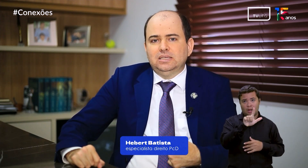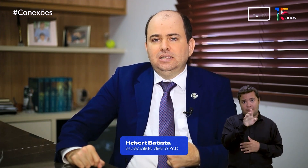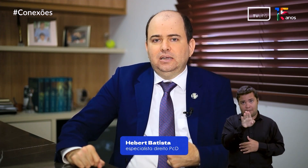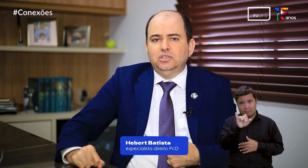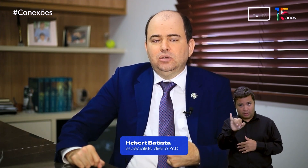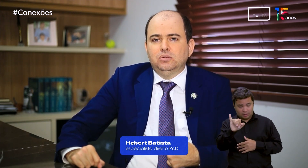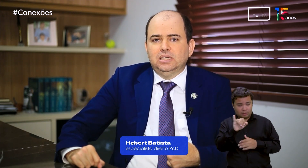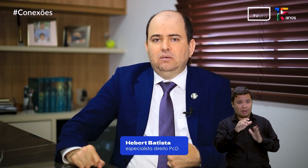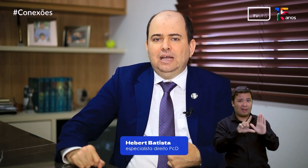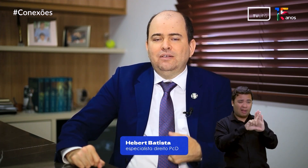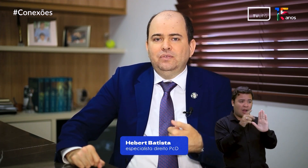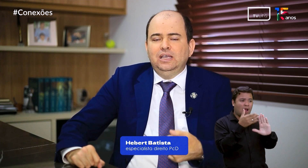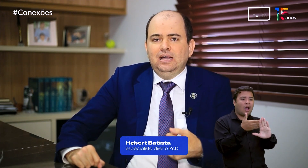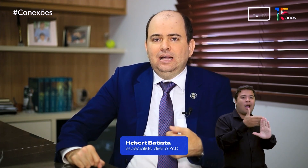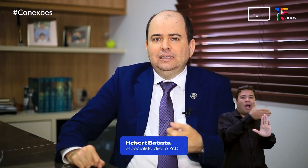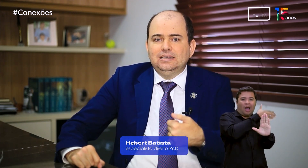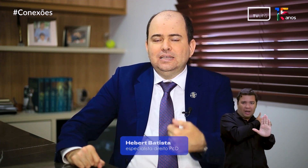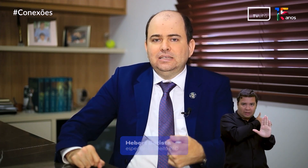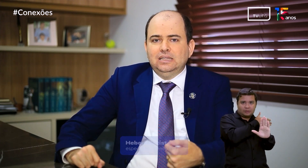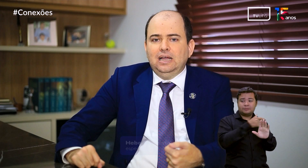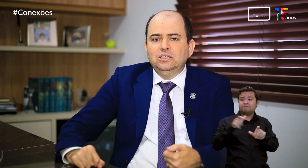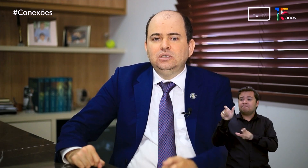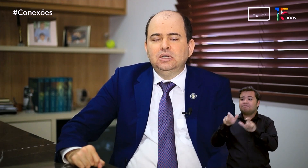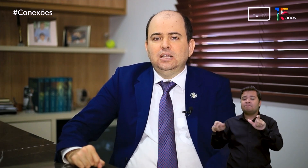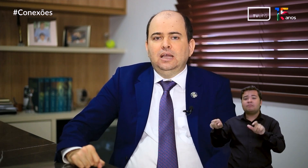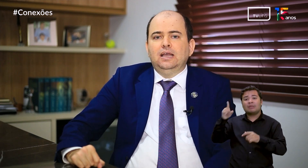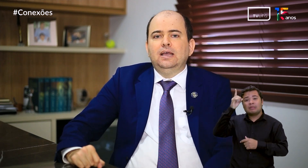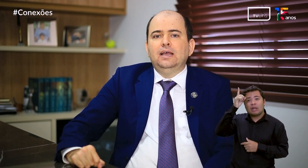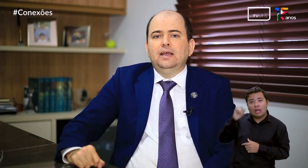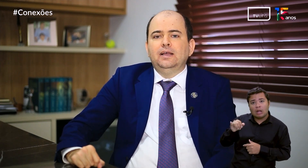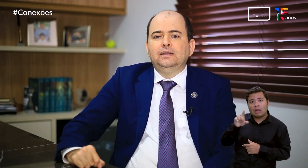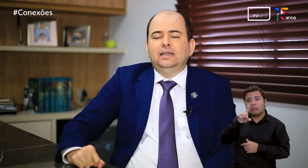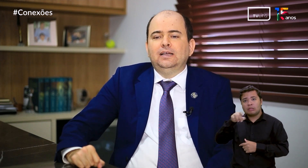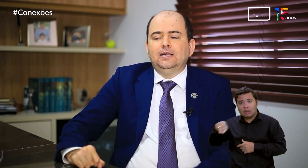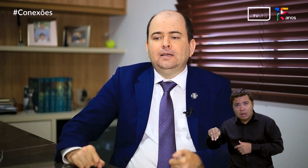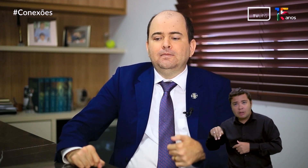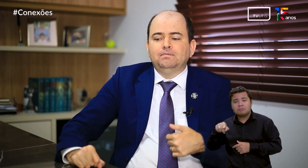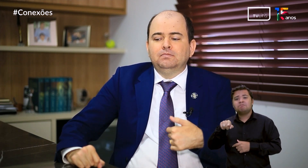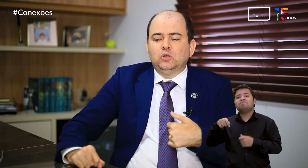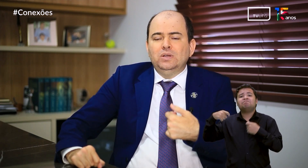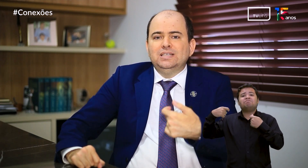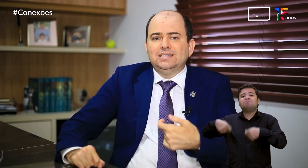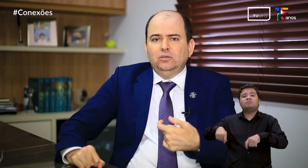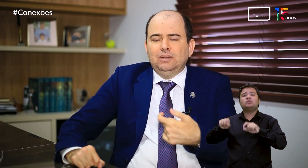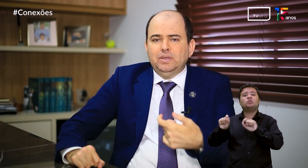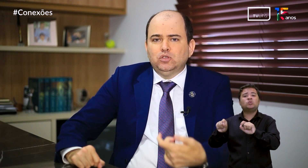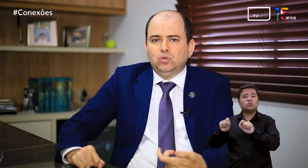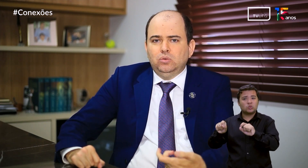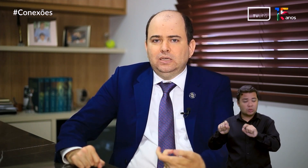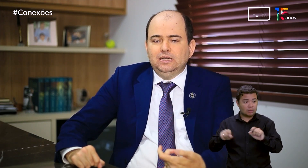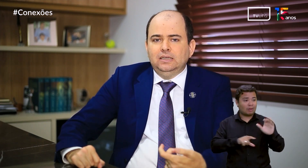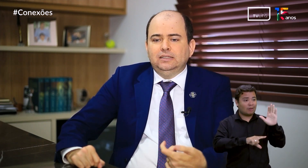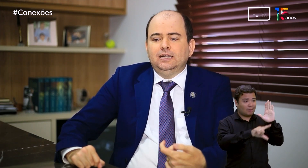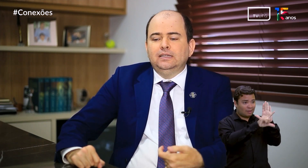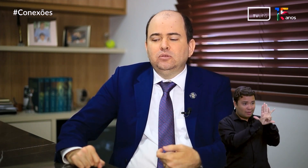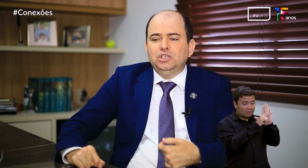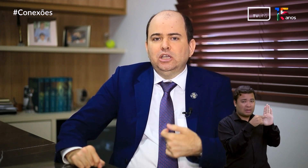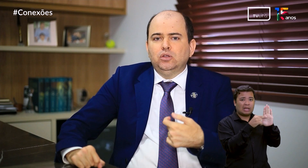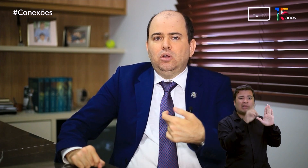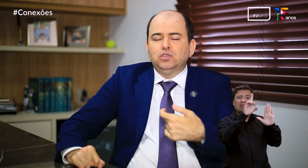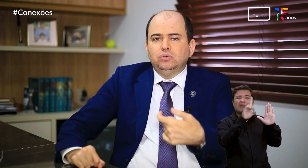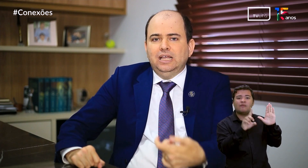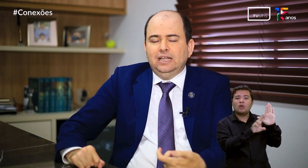Lei Brasileira de Inclusão, havia a necessidade da condição da pessoa,